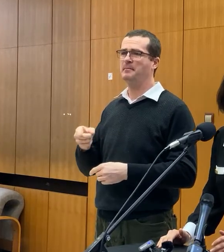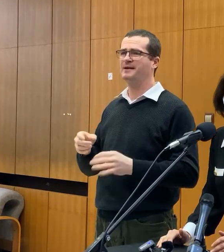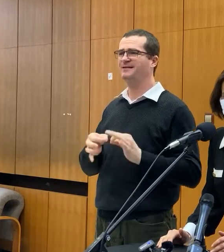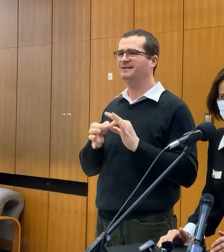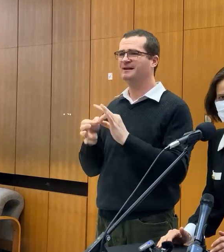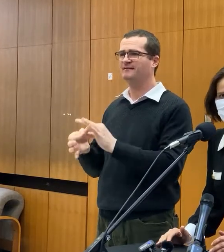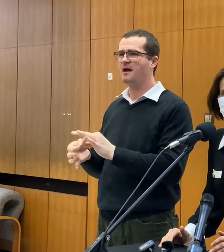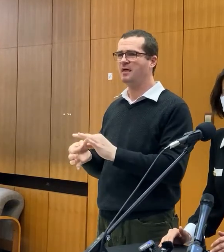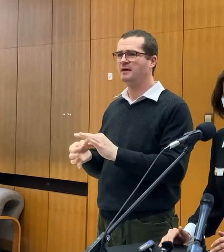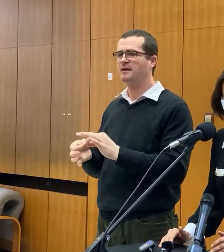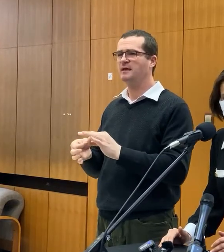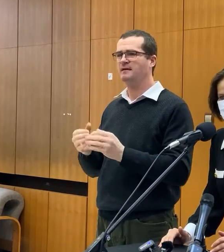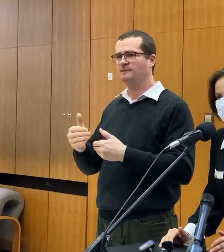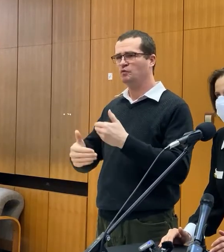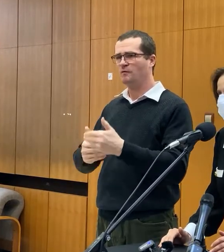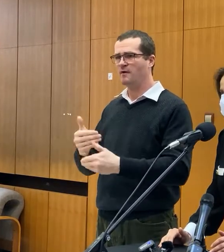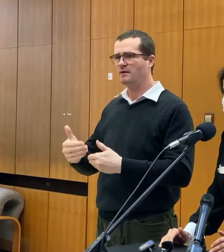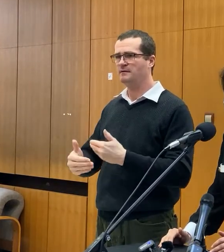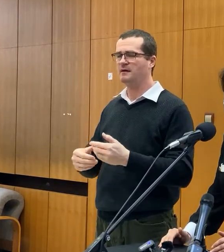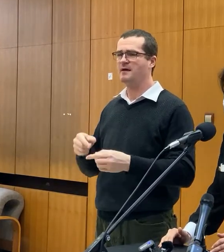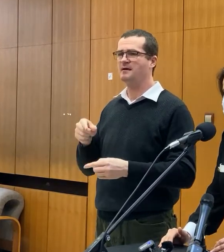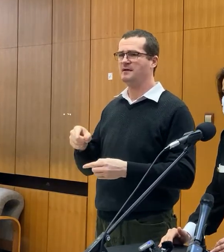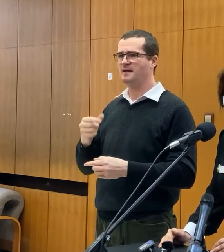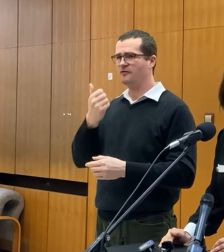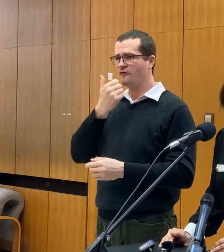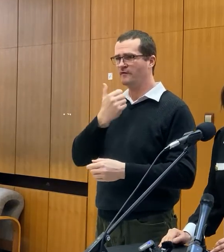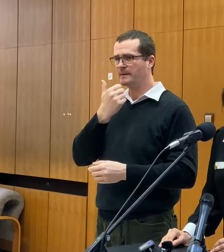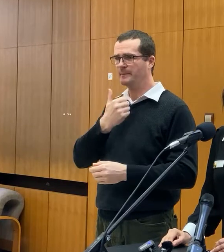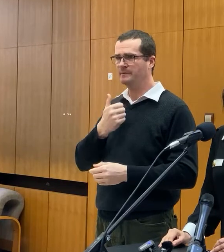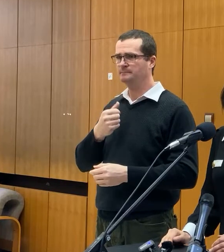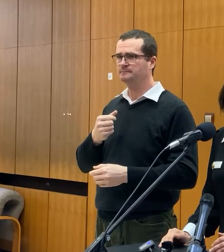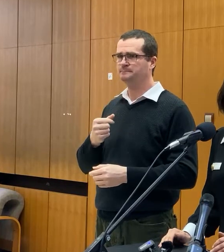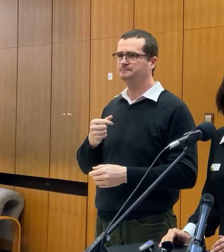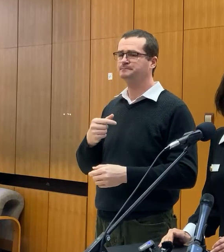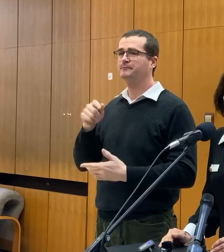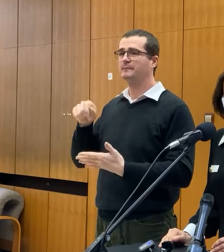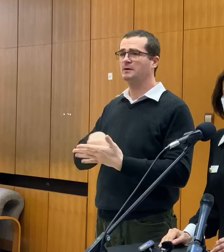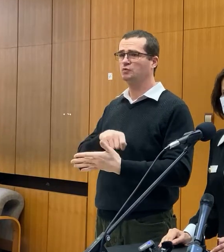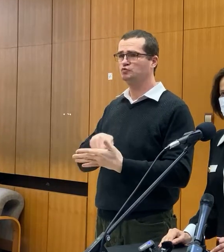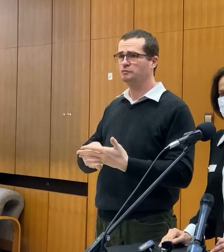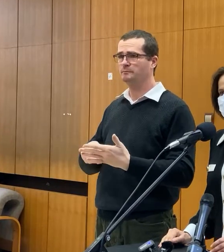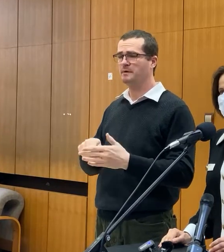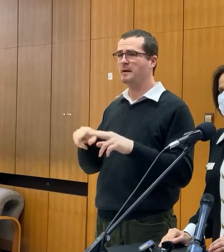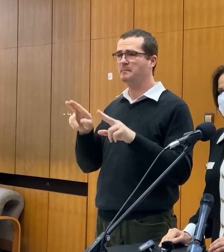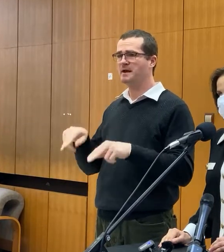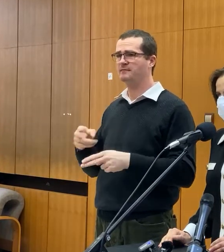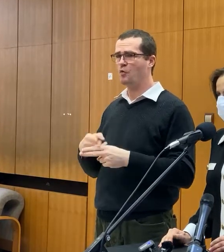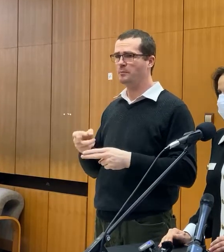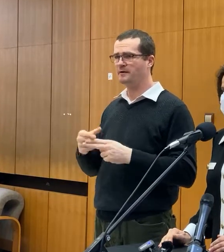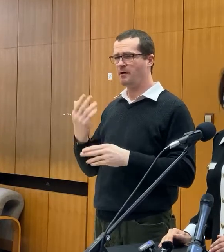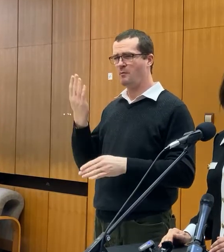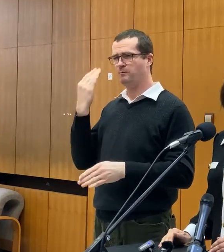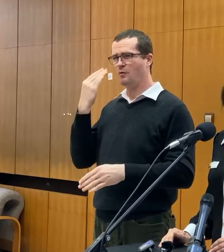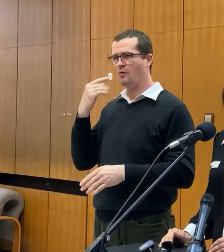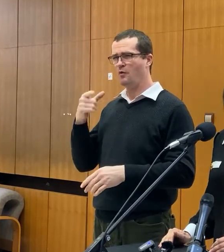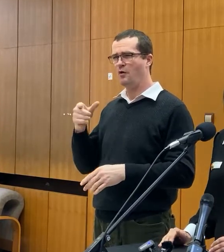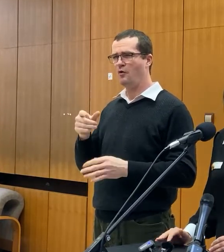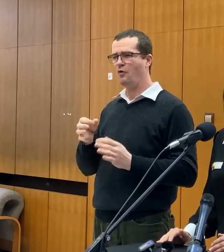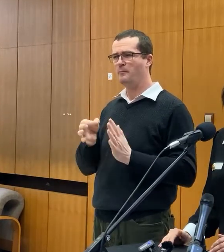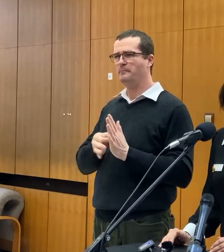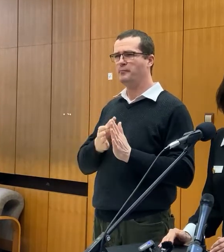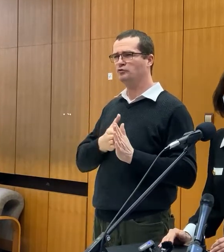trvalý nástroje pre takéto podniky. Rušíme vlastne právnu úpravu, ktorú sme zaviedli